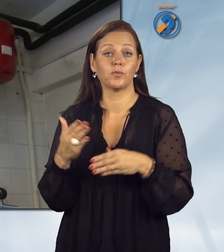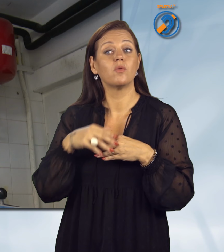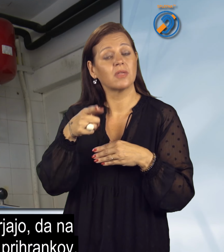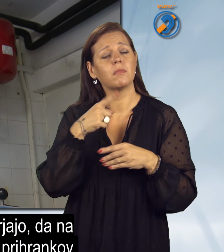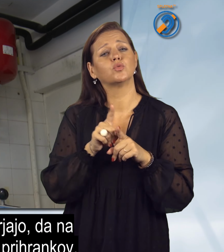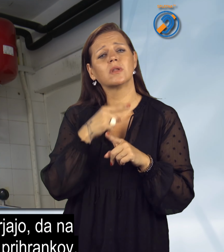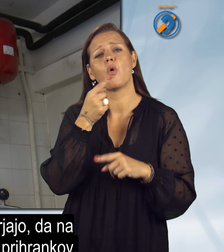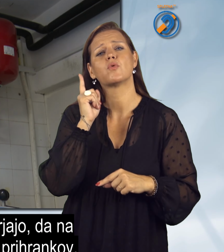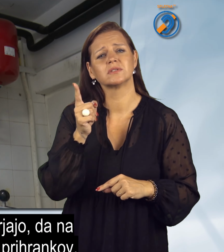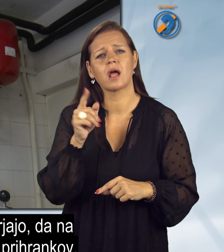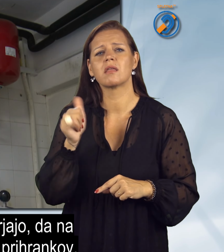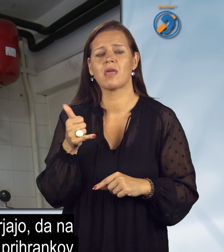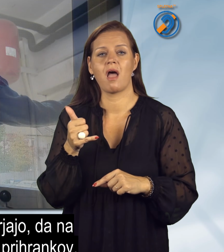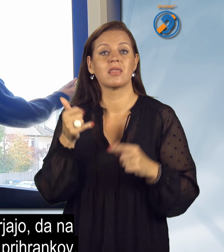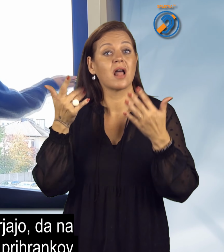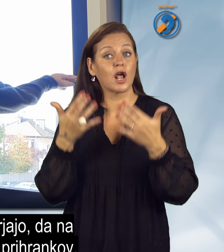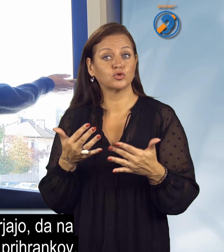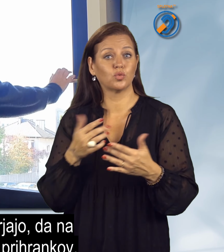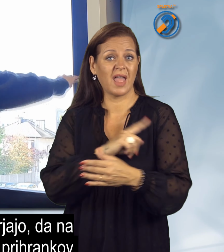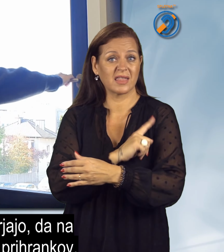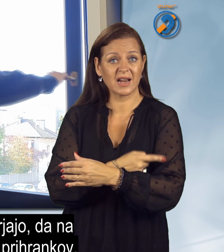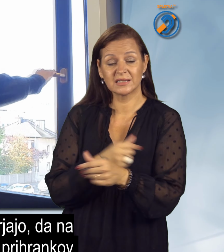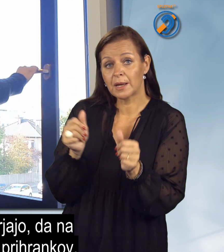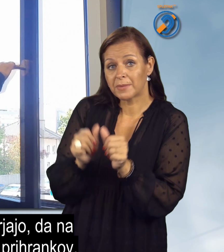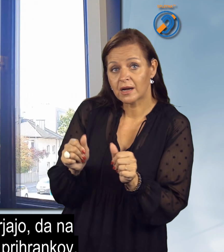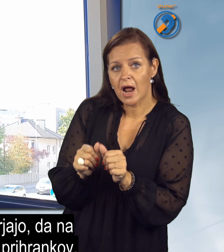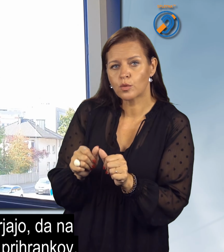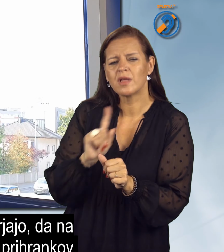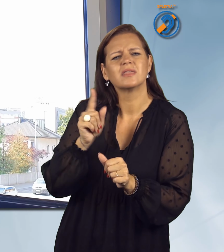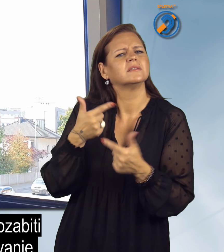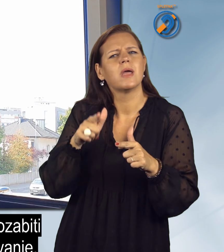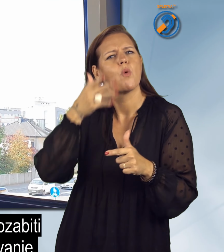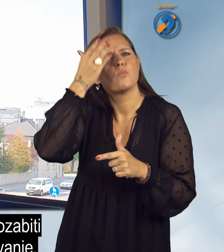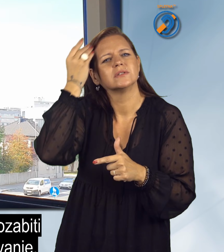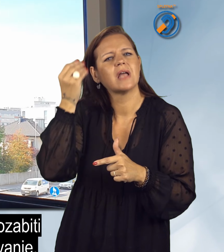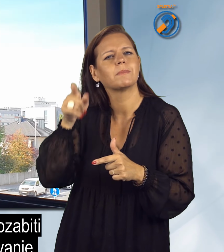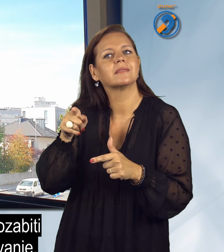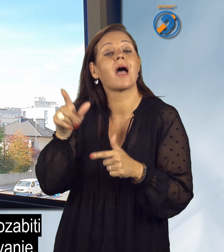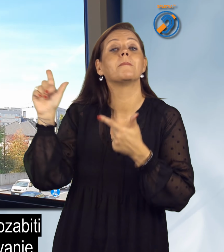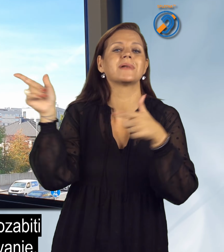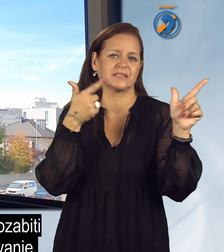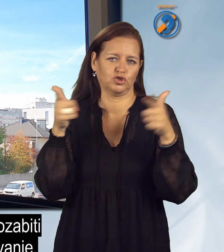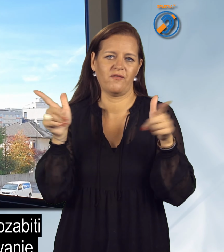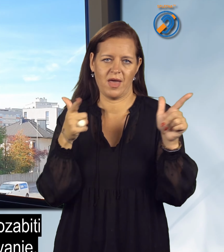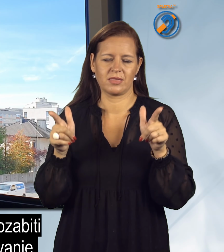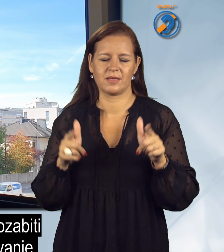svetovalci. Ob tem pa opozarjajo, da na račun energetskih prihrankov ne smemo